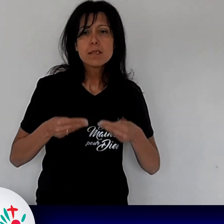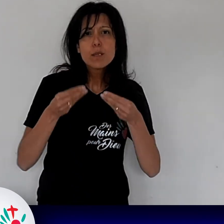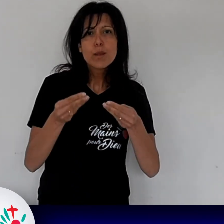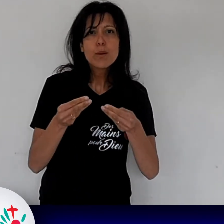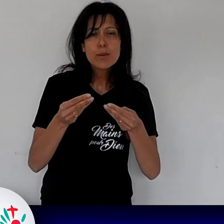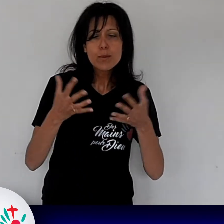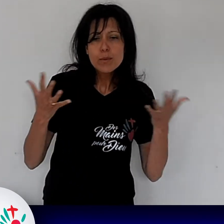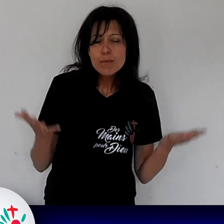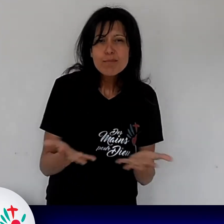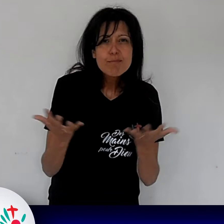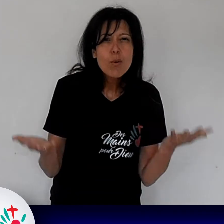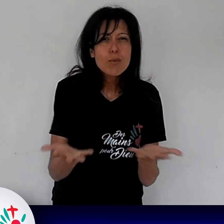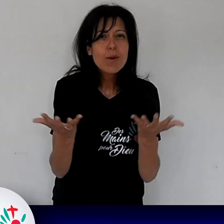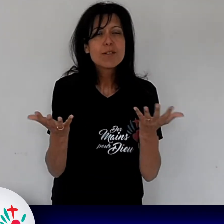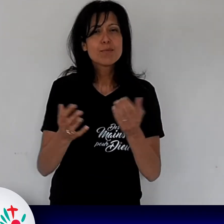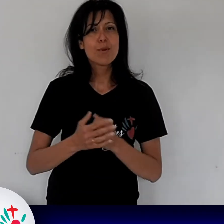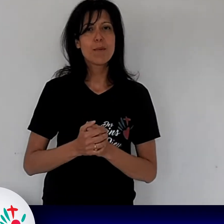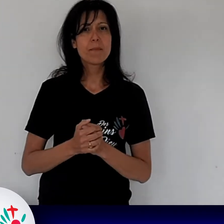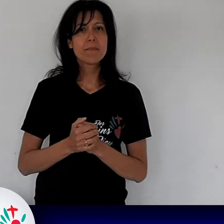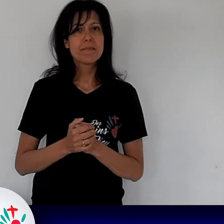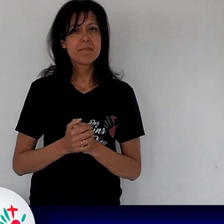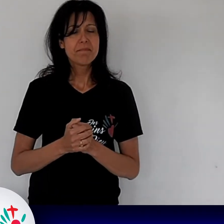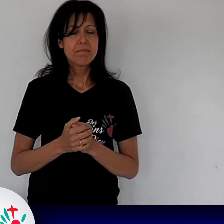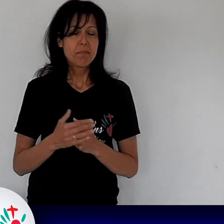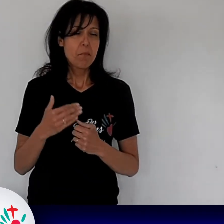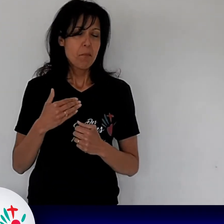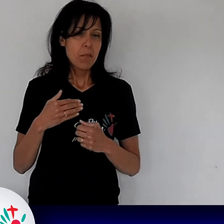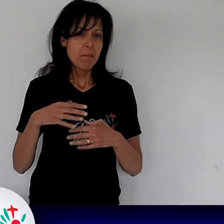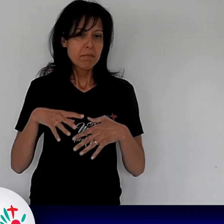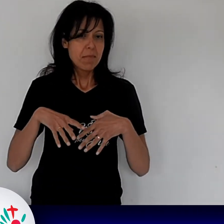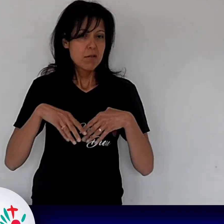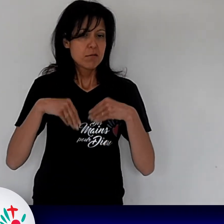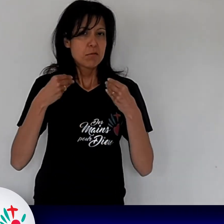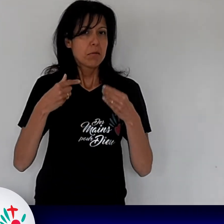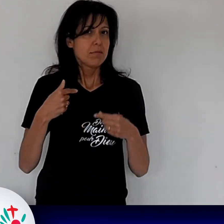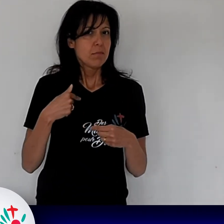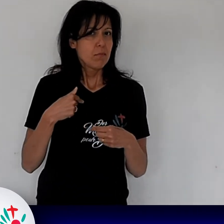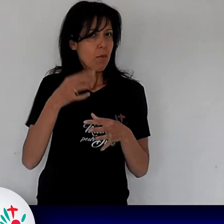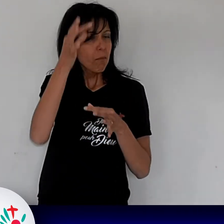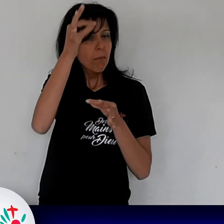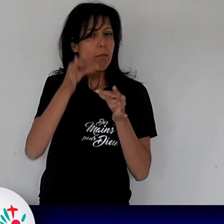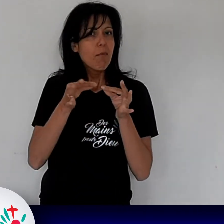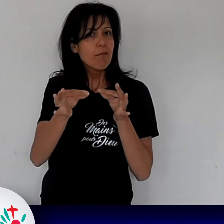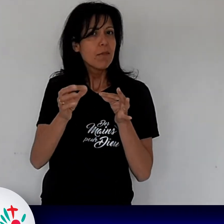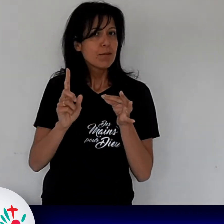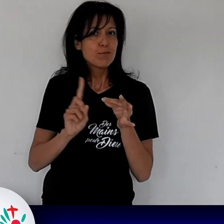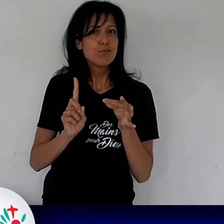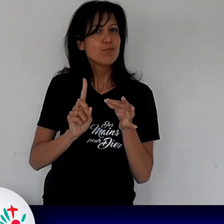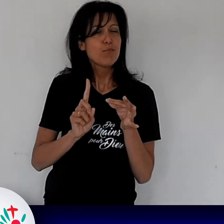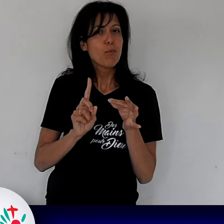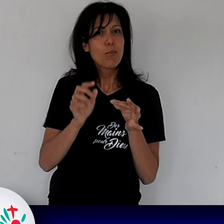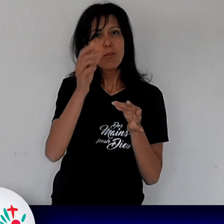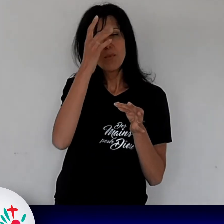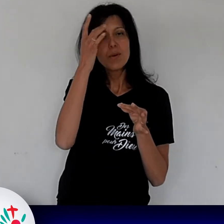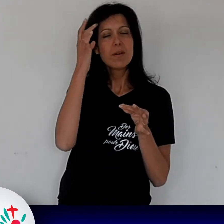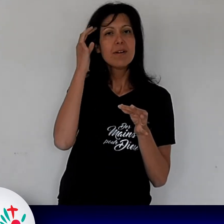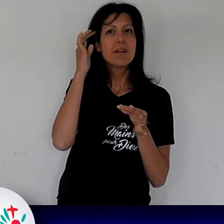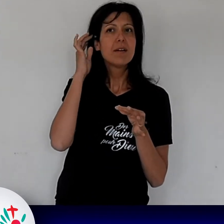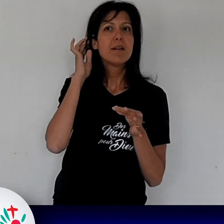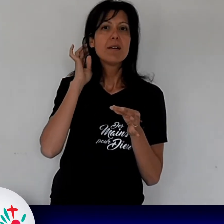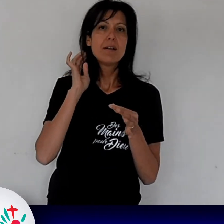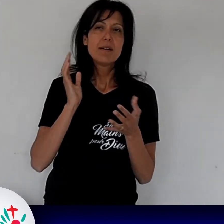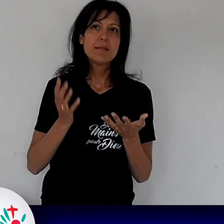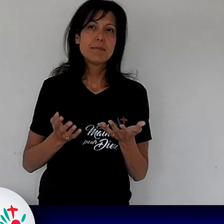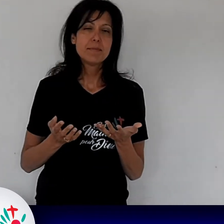Je ne me sens pas prophète, loin de là. Même si prêcher la parole de Dieu,